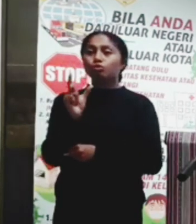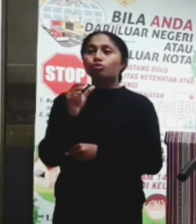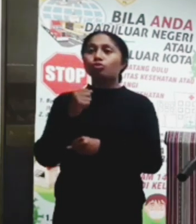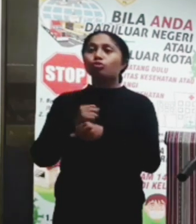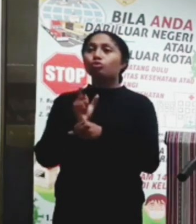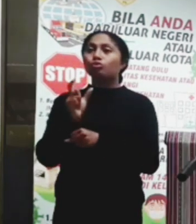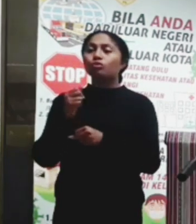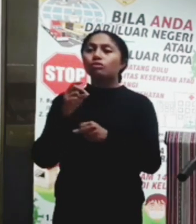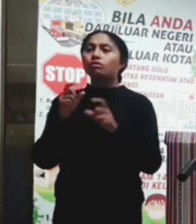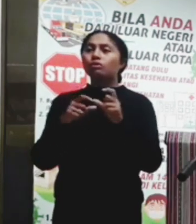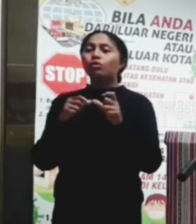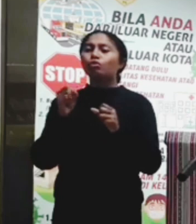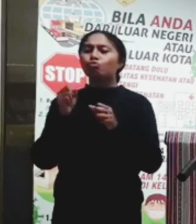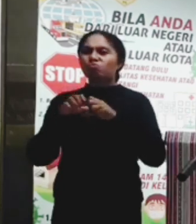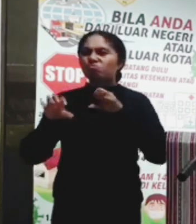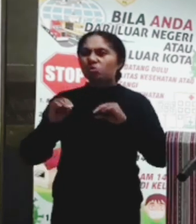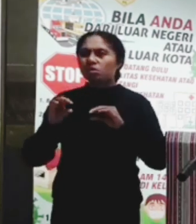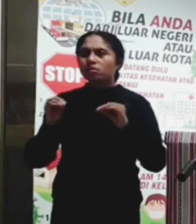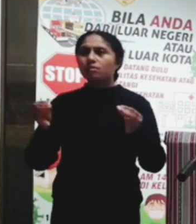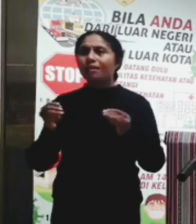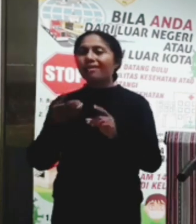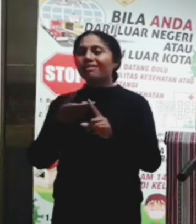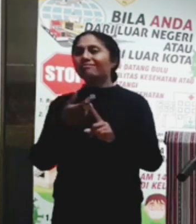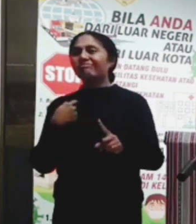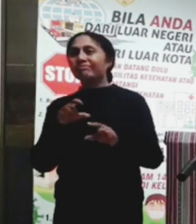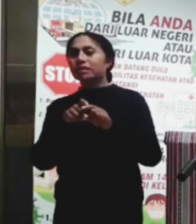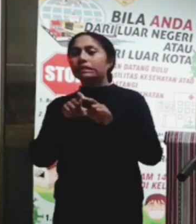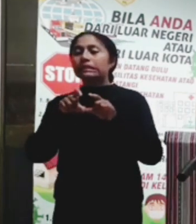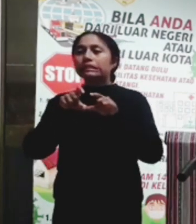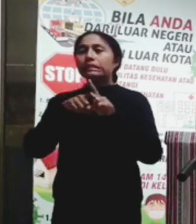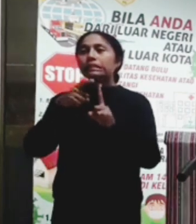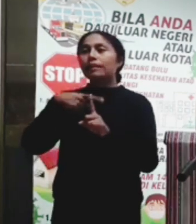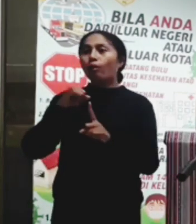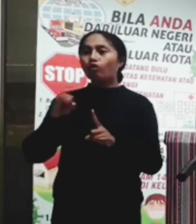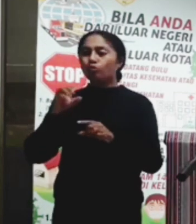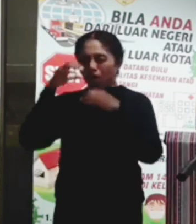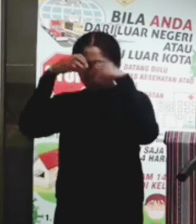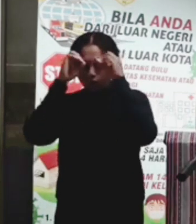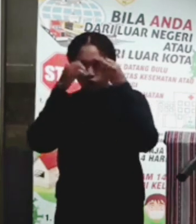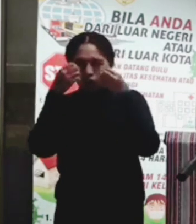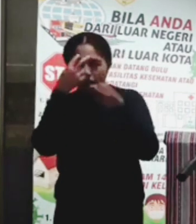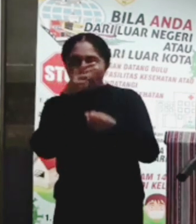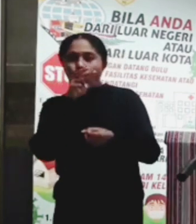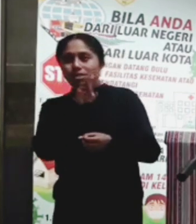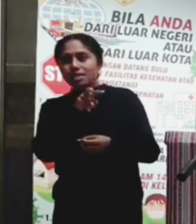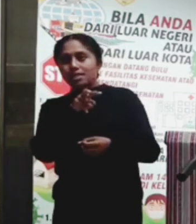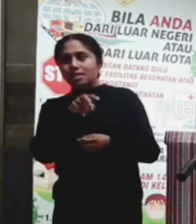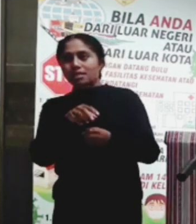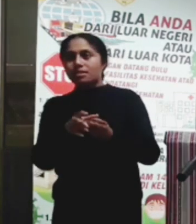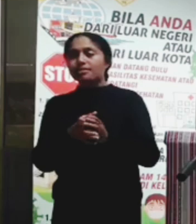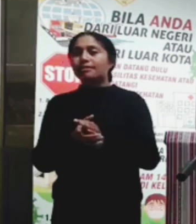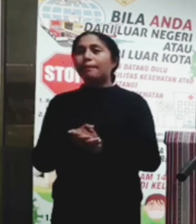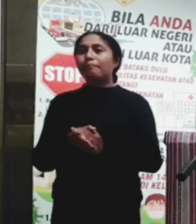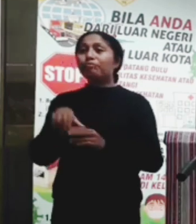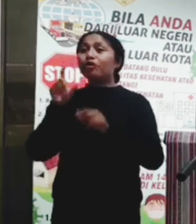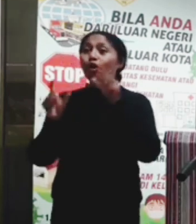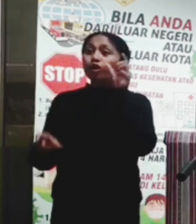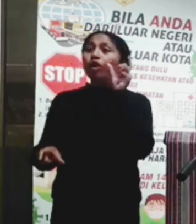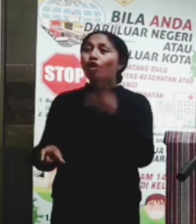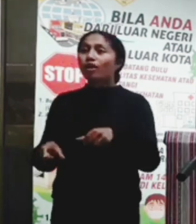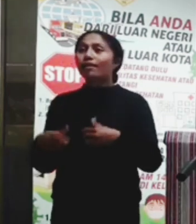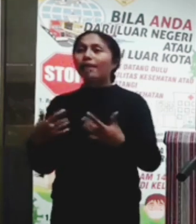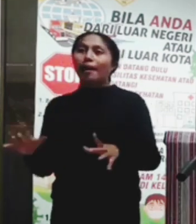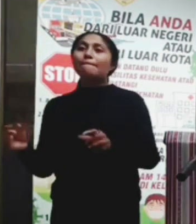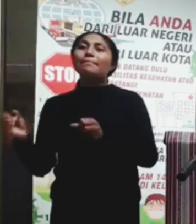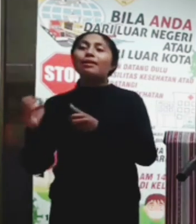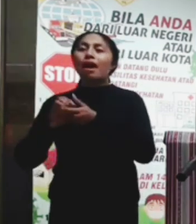maupun kompetensi daratan Timur supaya kita bisa mengontrol mengawasi Hai orang-orang yang